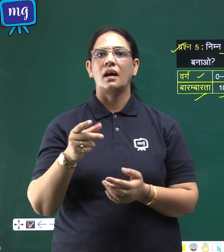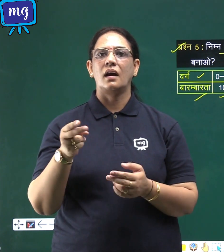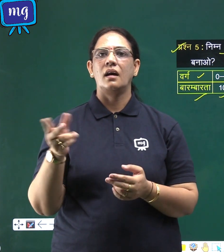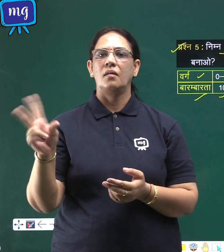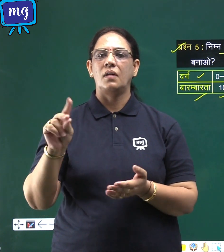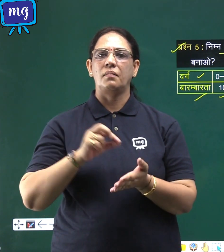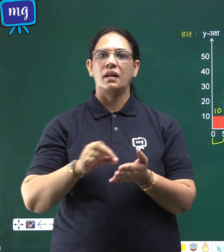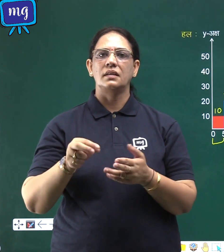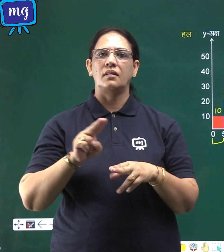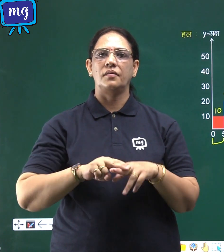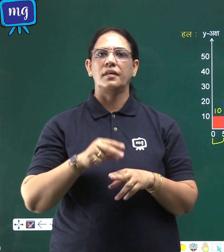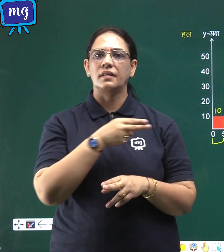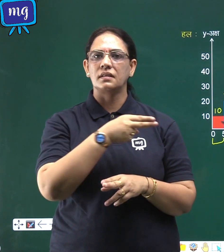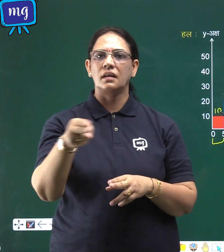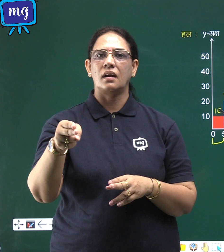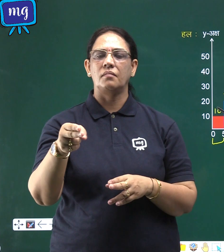है,